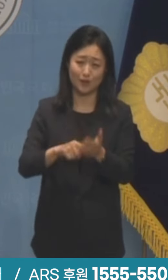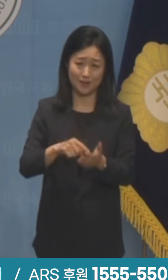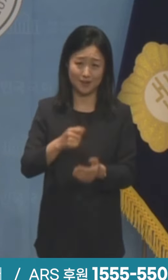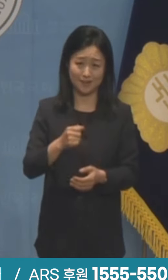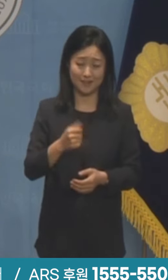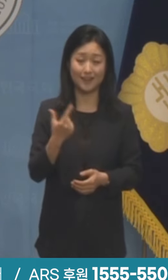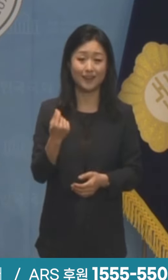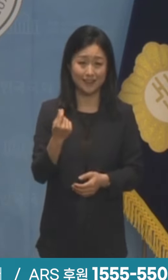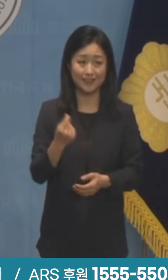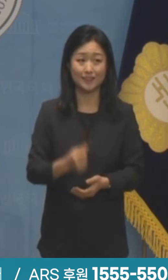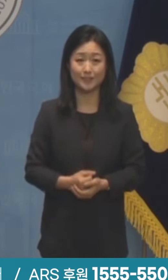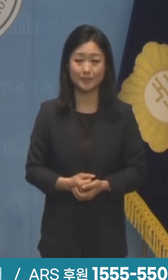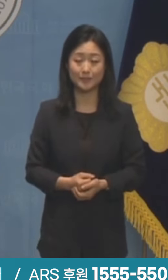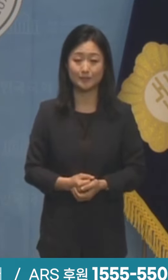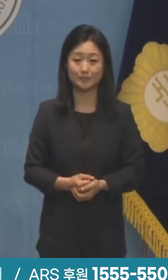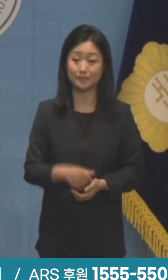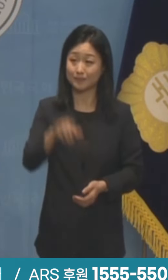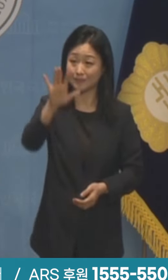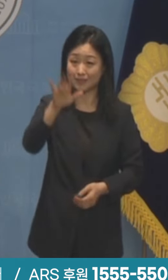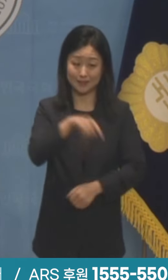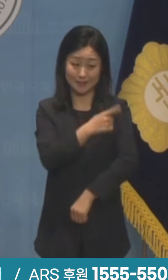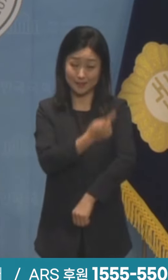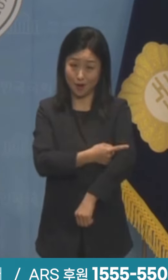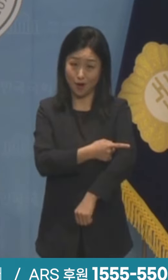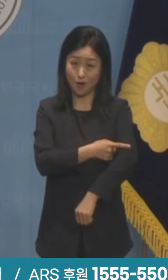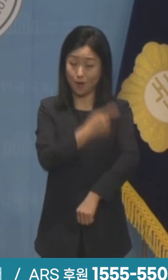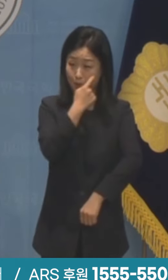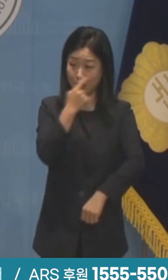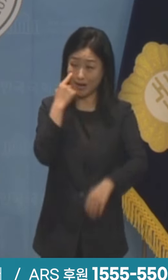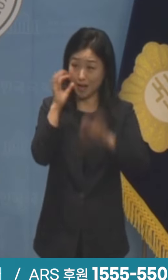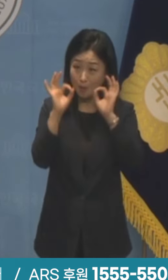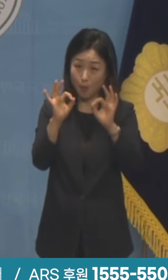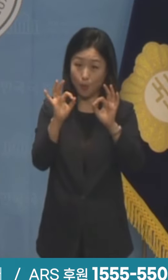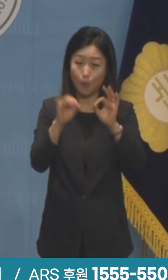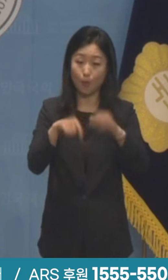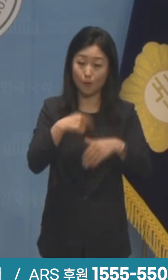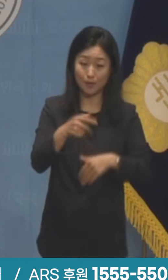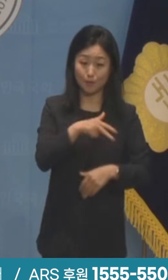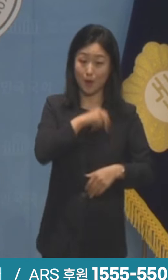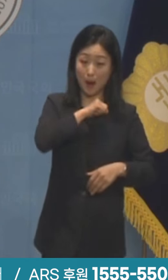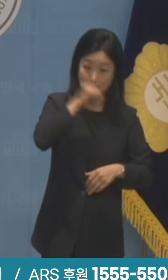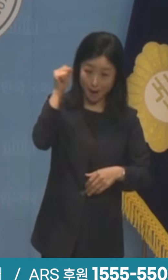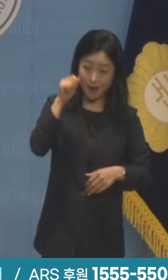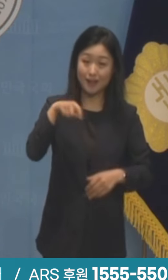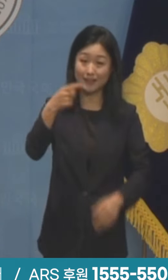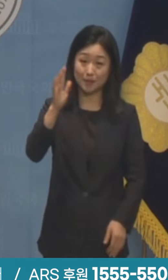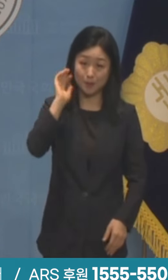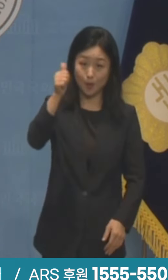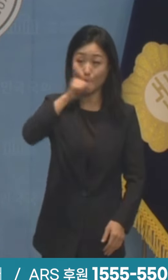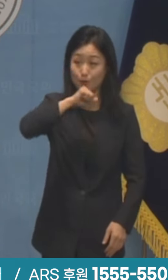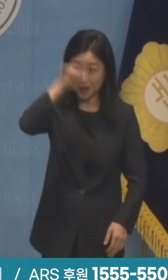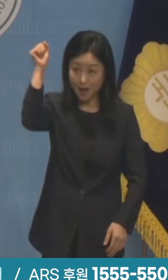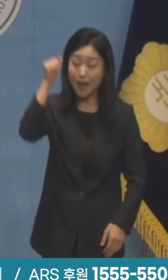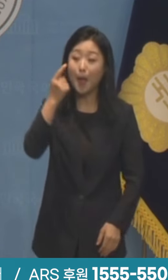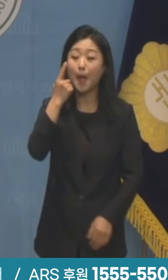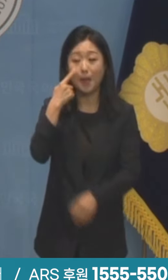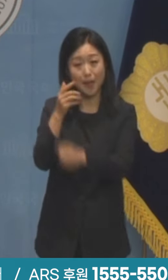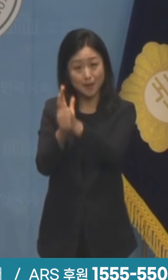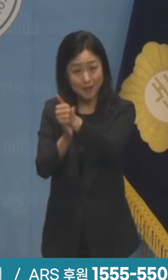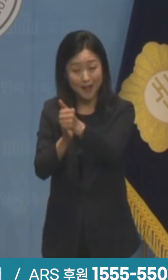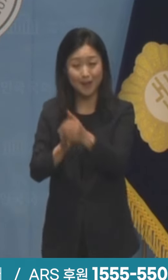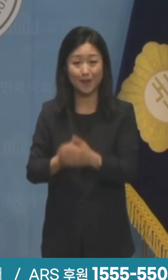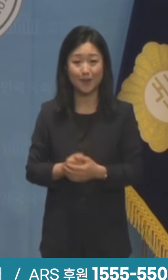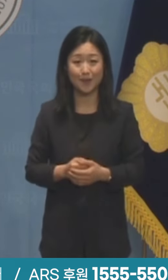것 같습니다 자질과 능력을 검증받아 대선까지 쭉 달려 보시던가요 아